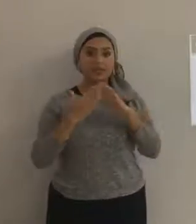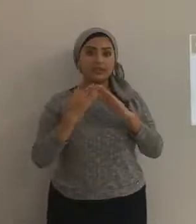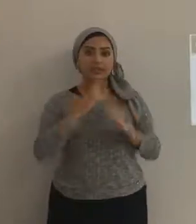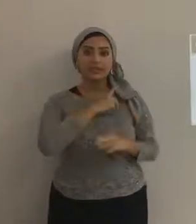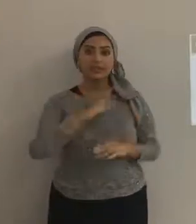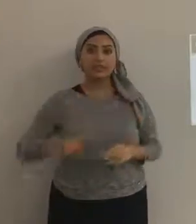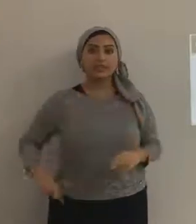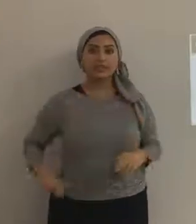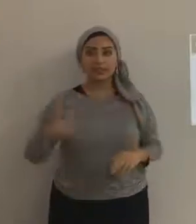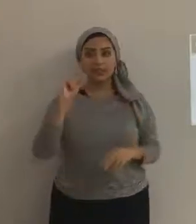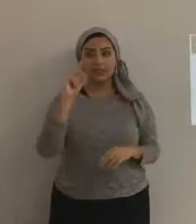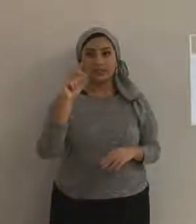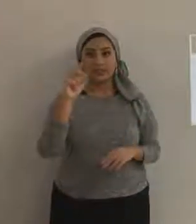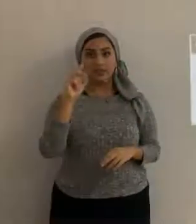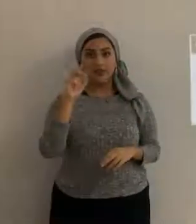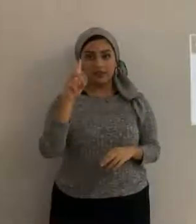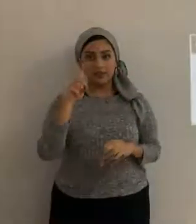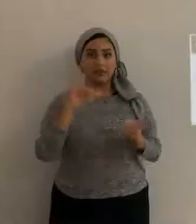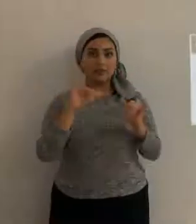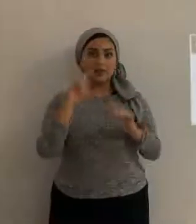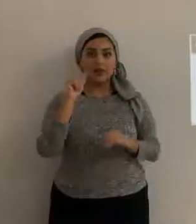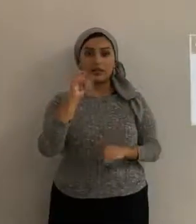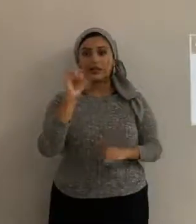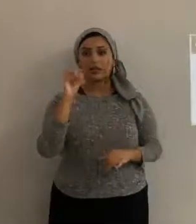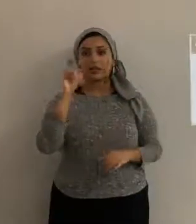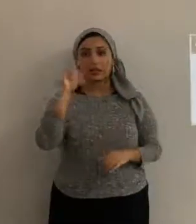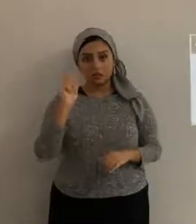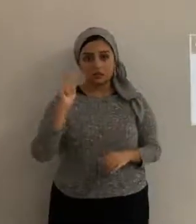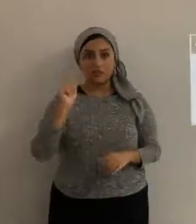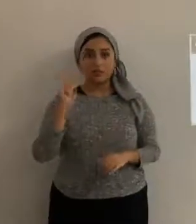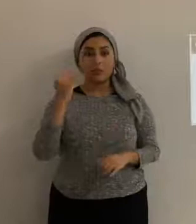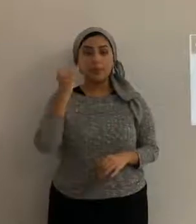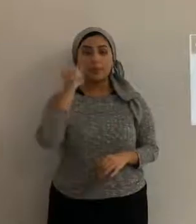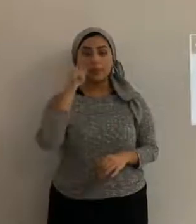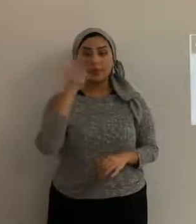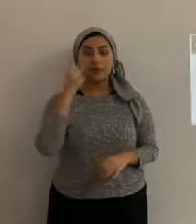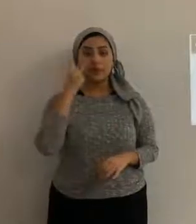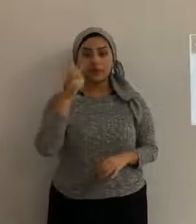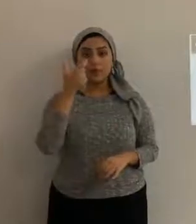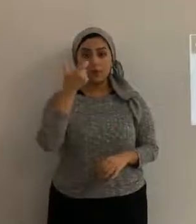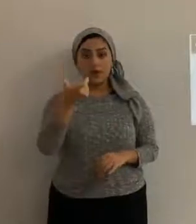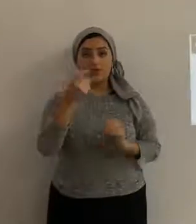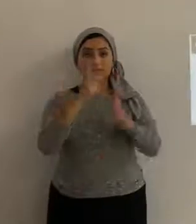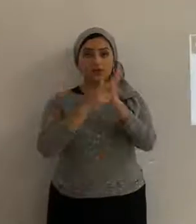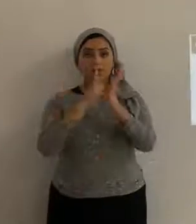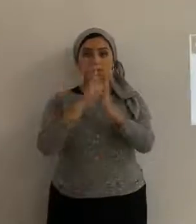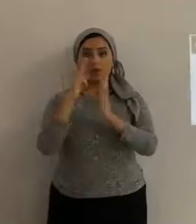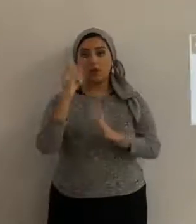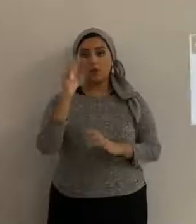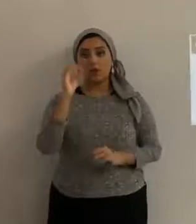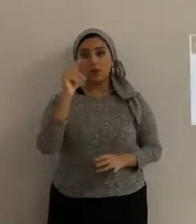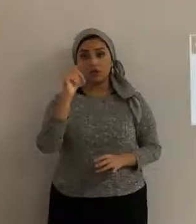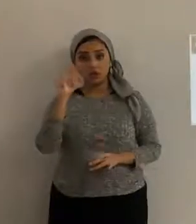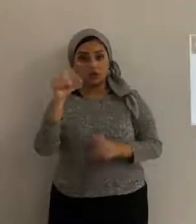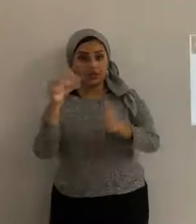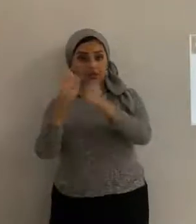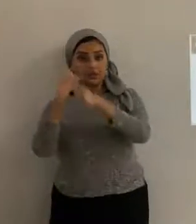en pocas palabras, Sion. Ahora, si tú ves el video, el Cótel es parte del templo, en forma de